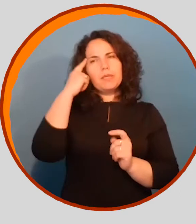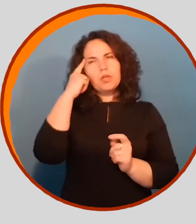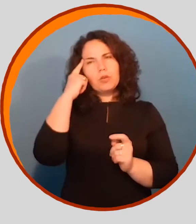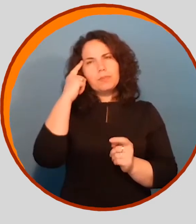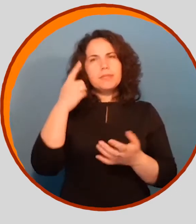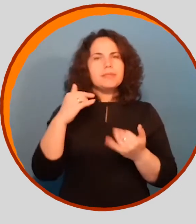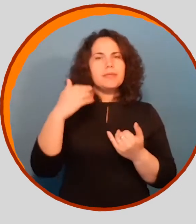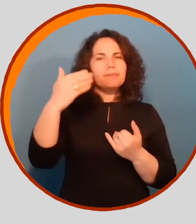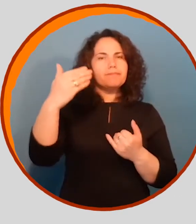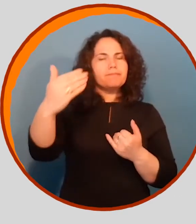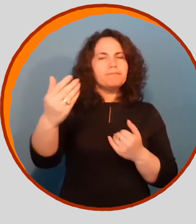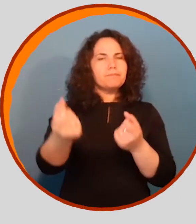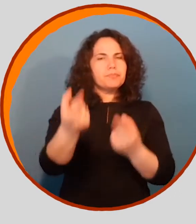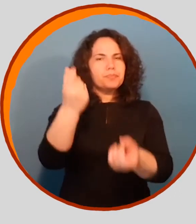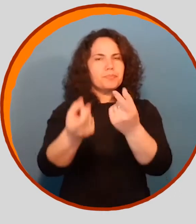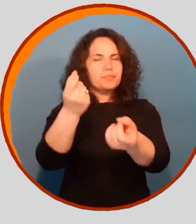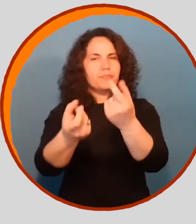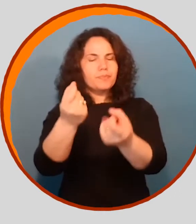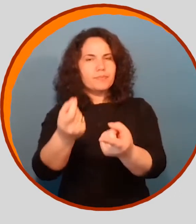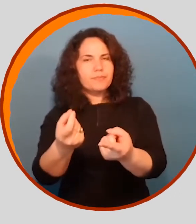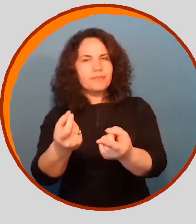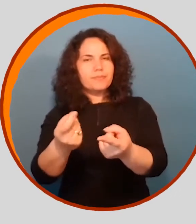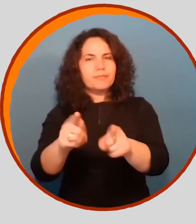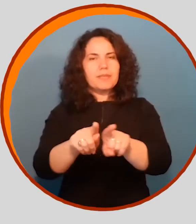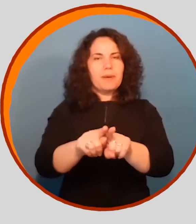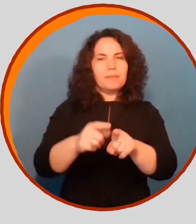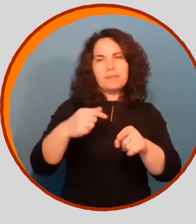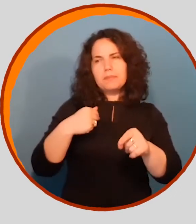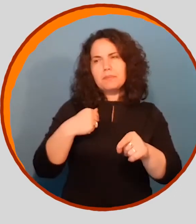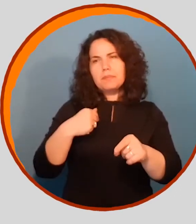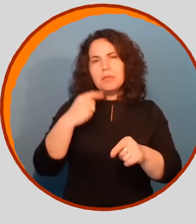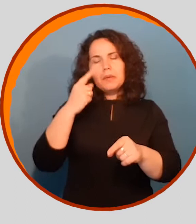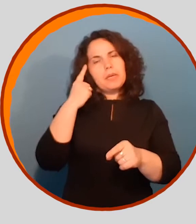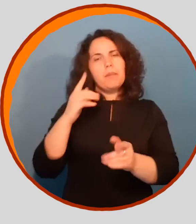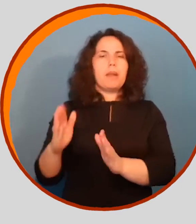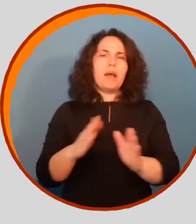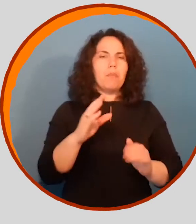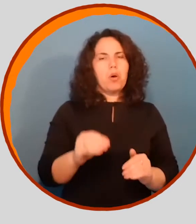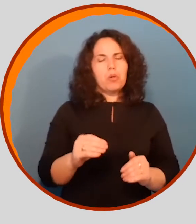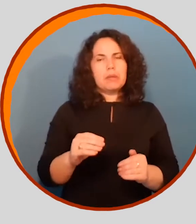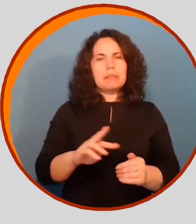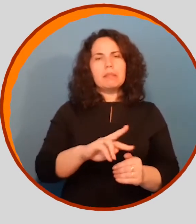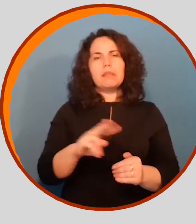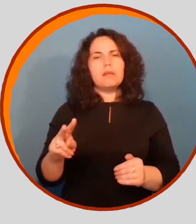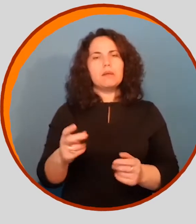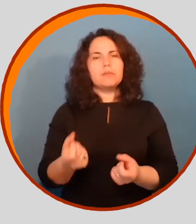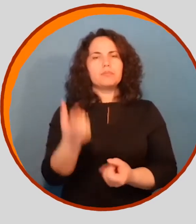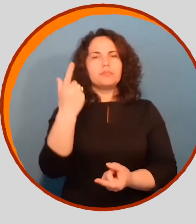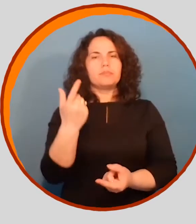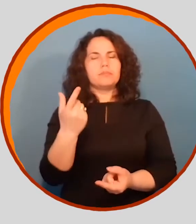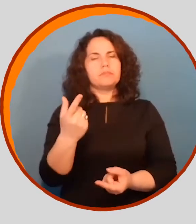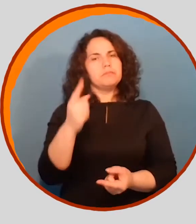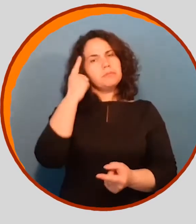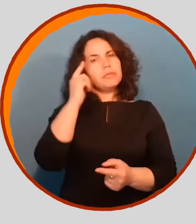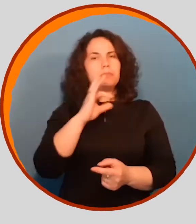shumë parashikueshmëri të ketë në rutinën e një familje, aq më shumë ndihmohen të gjithë të organizojnë mirë